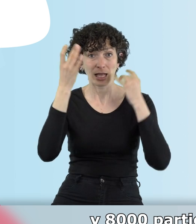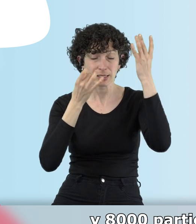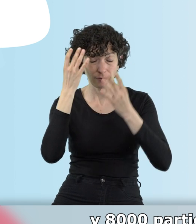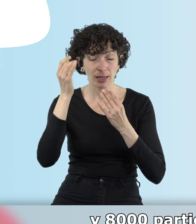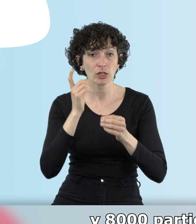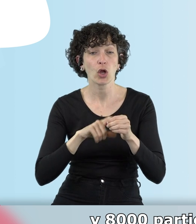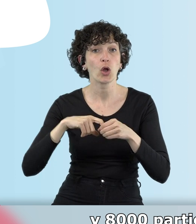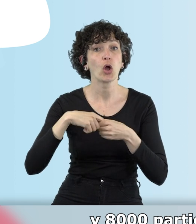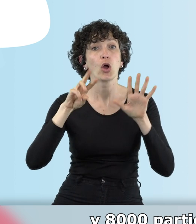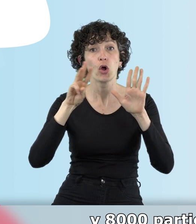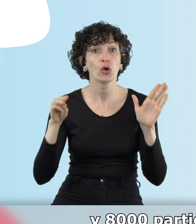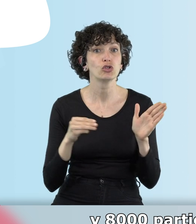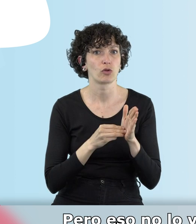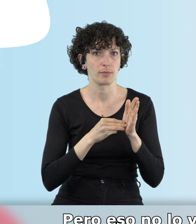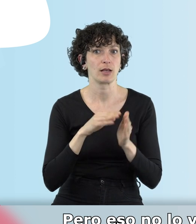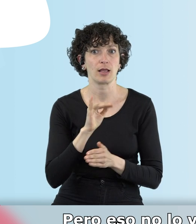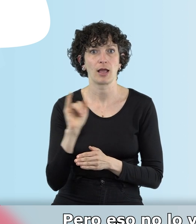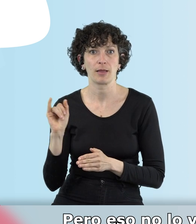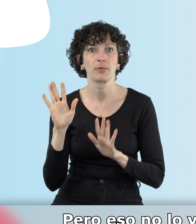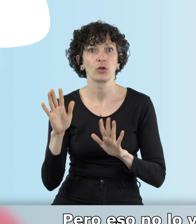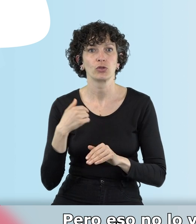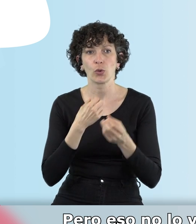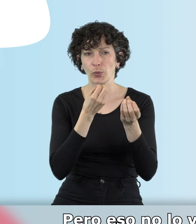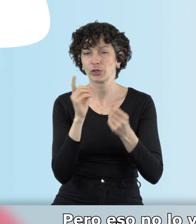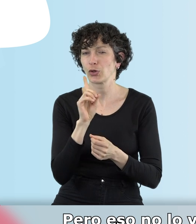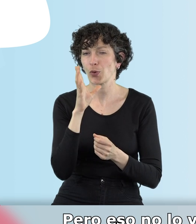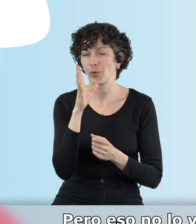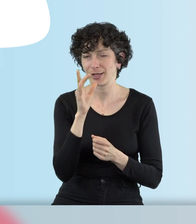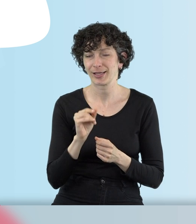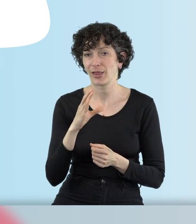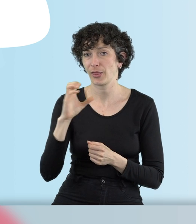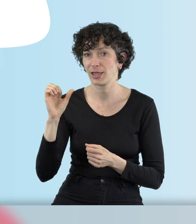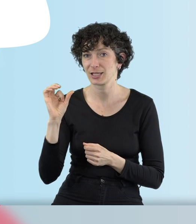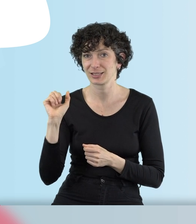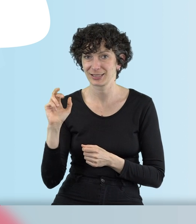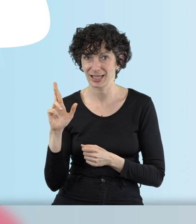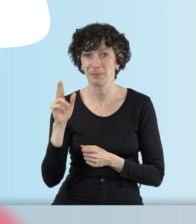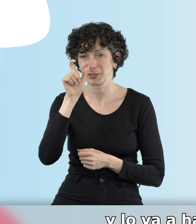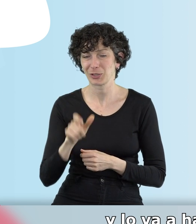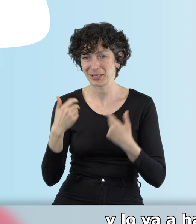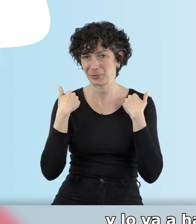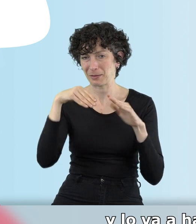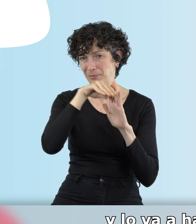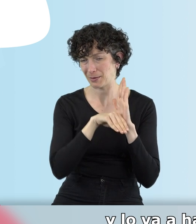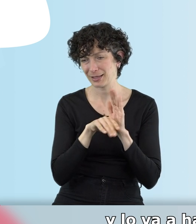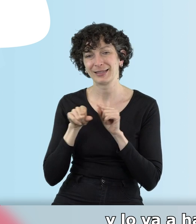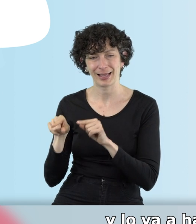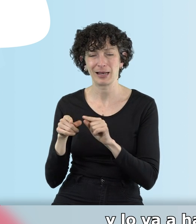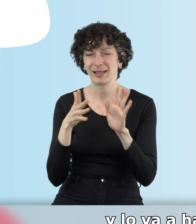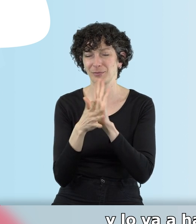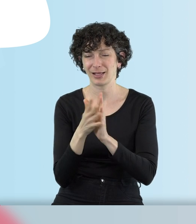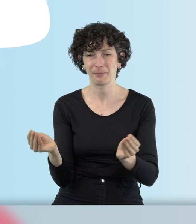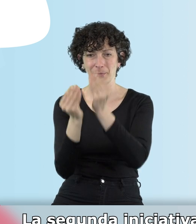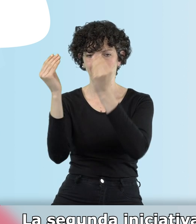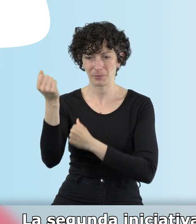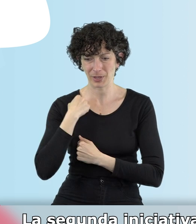8.000 participantes en las aulas intergeneracionales. Pero eso no lo voy a contar porque está César Vega, que es el responsable del programa y lo va a hacer él mucho mejor